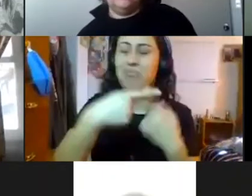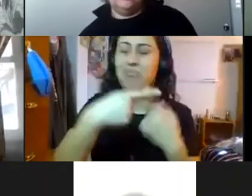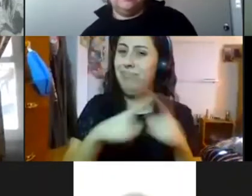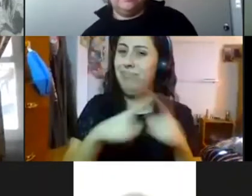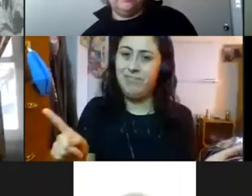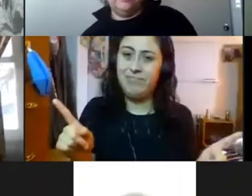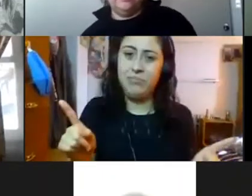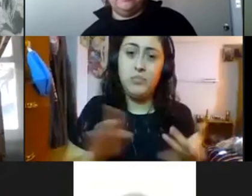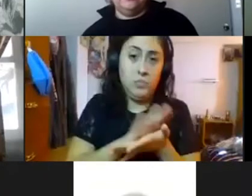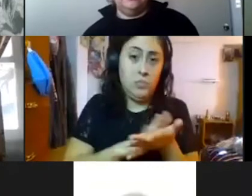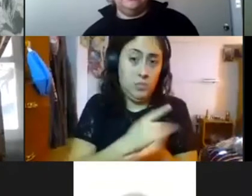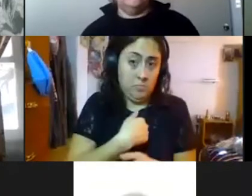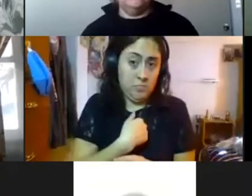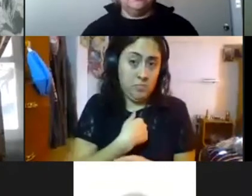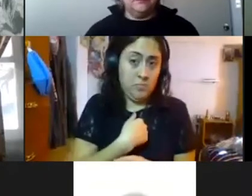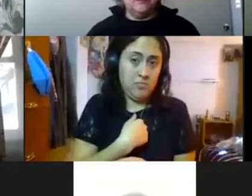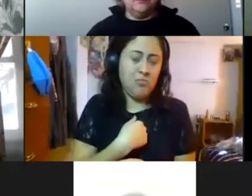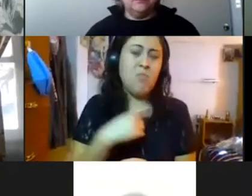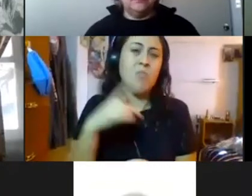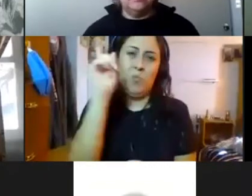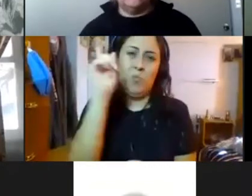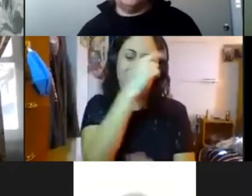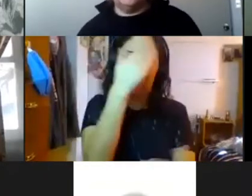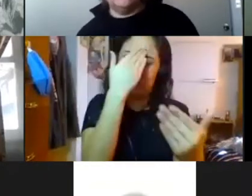mí fue difícil de enfrentar porque